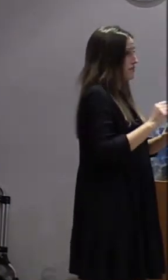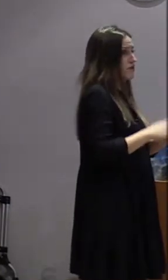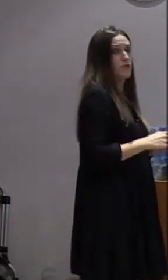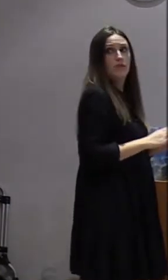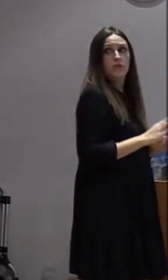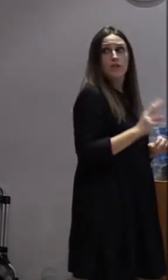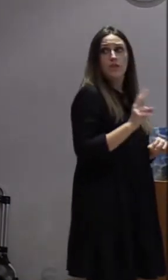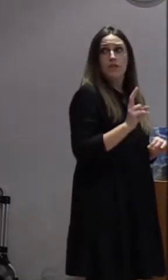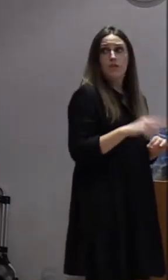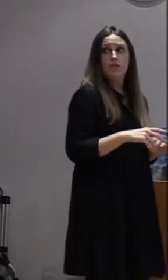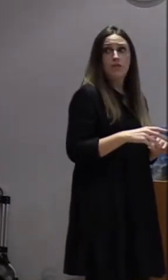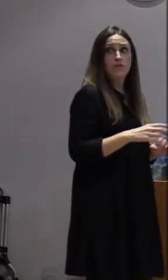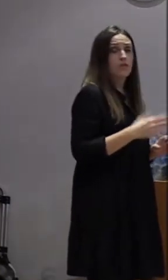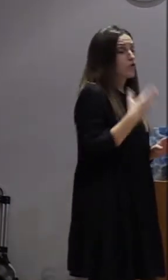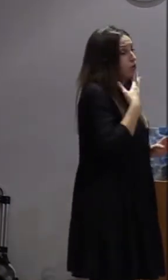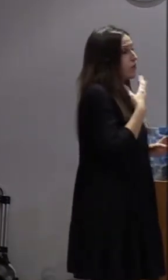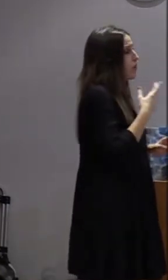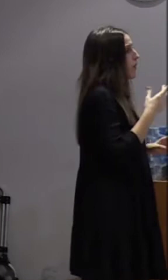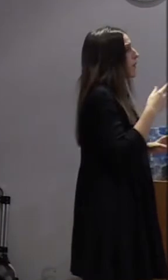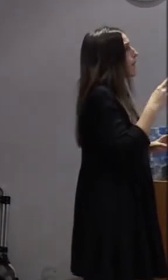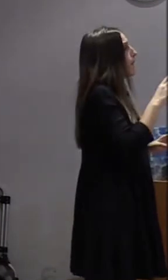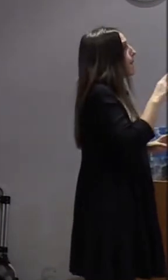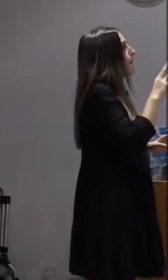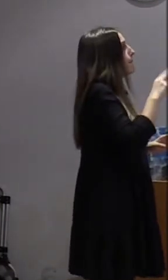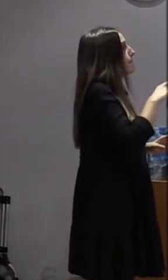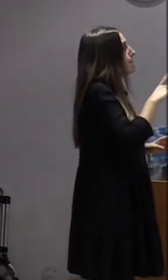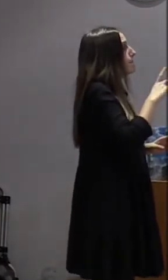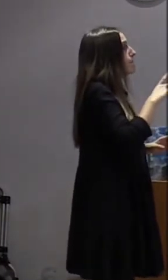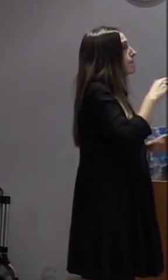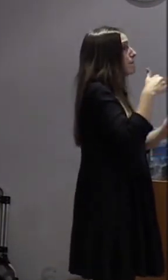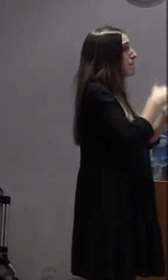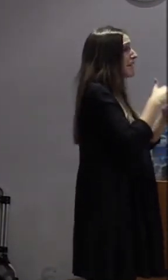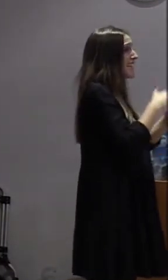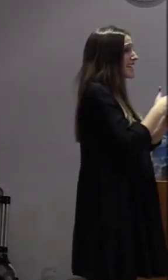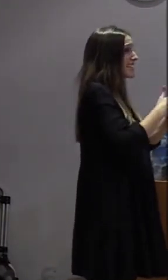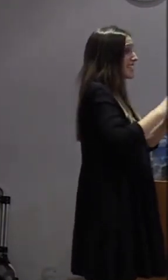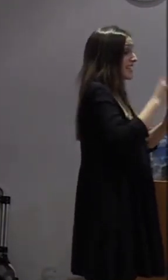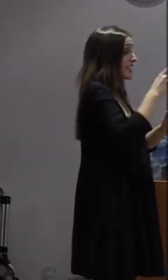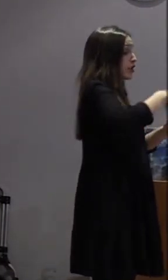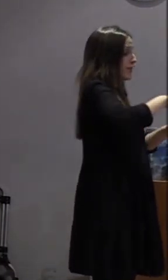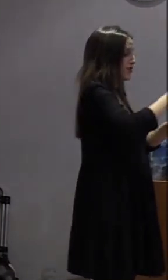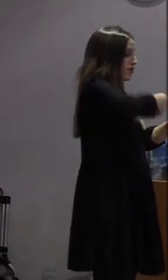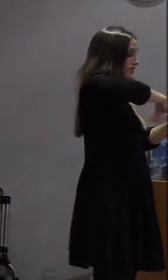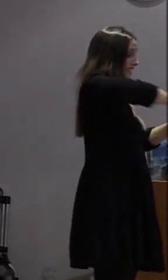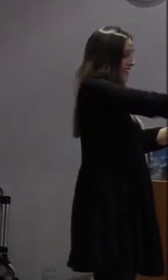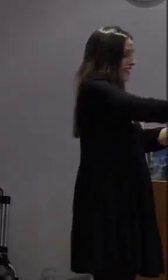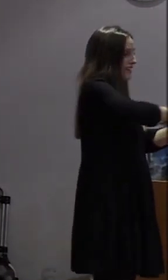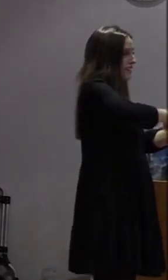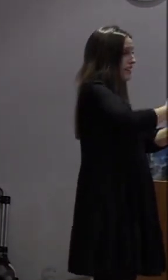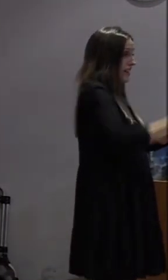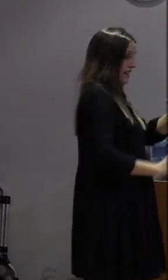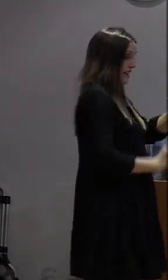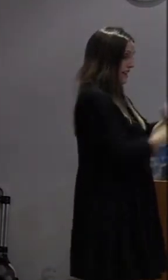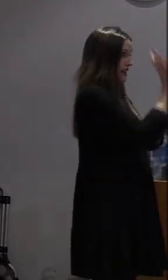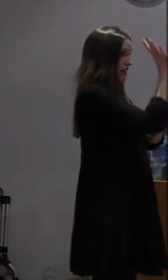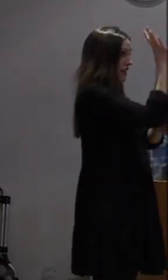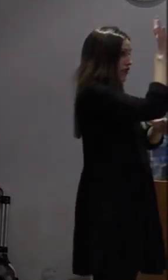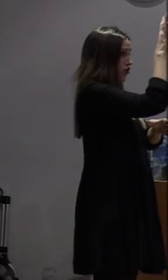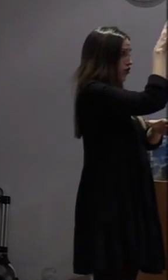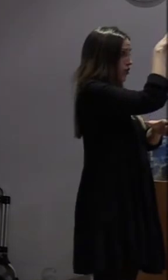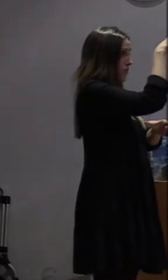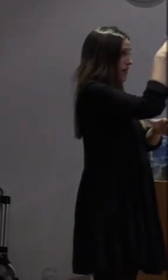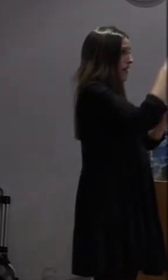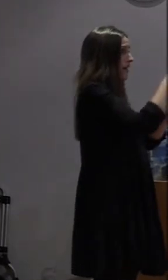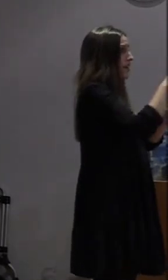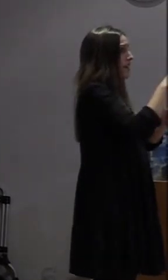Fue audible a varios miles de kilómetros de cráter. La columna que lanzó el Krakatoa se